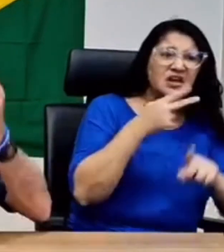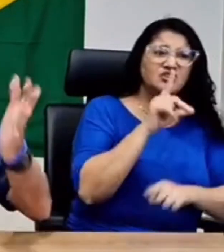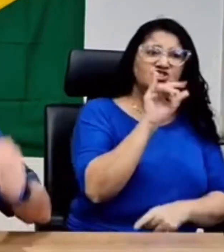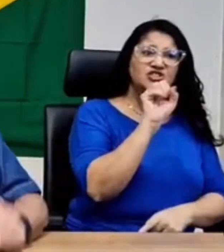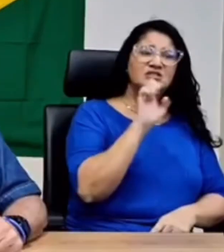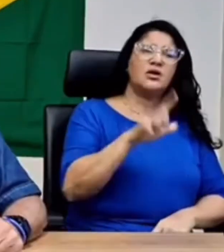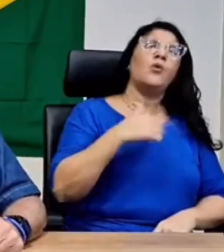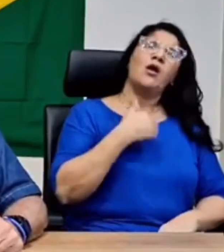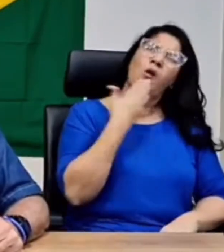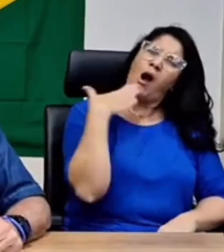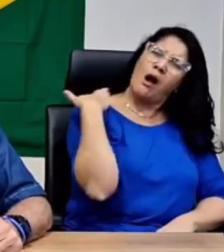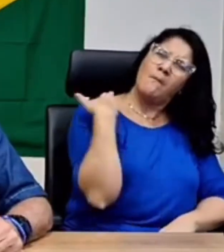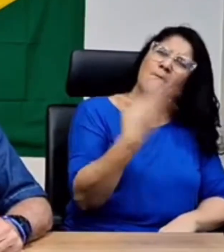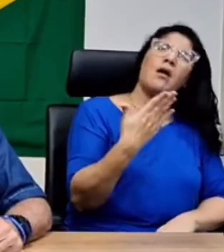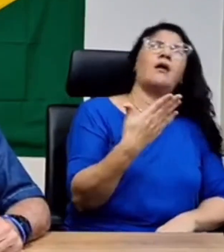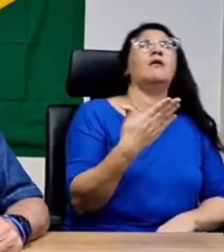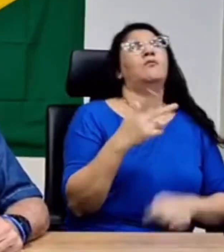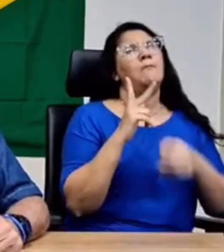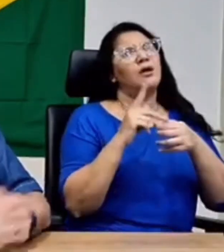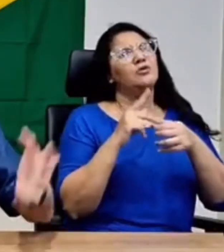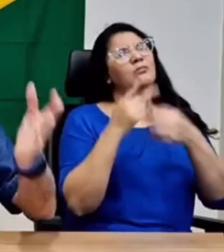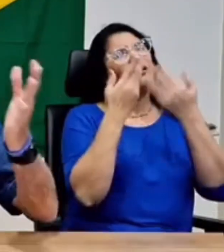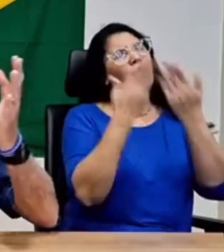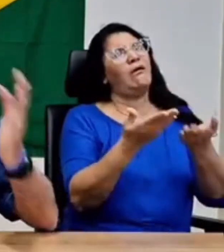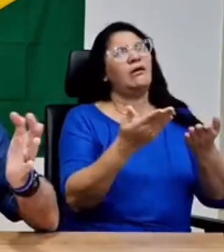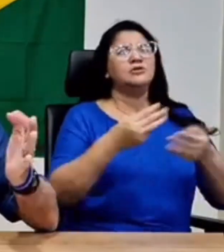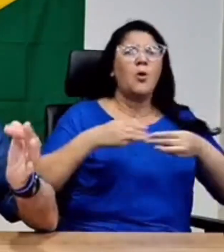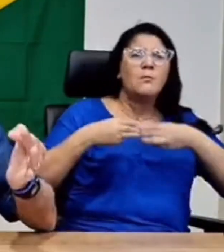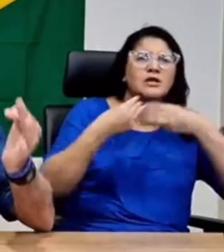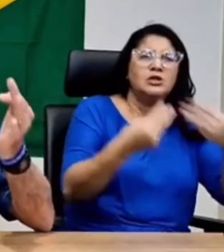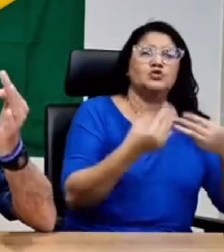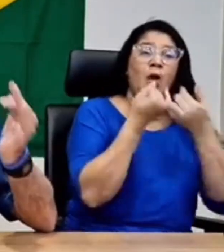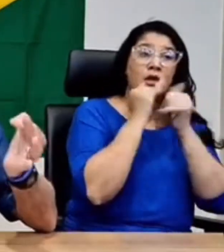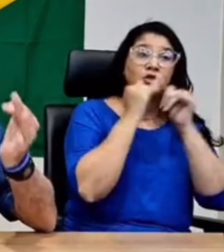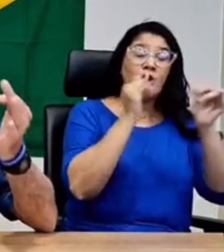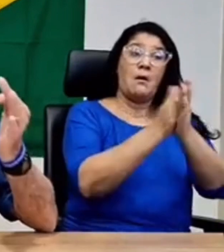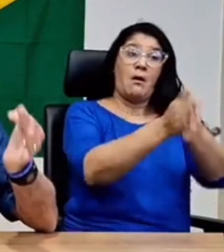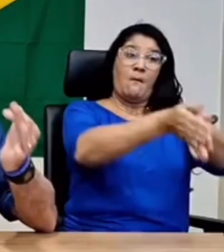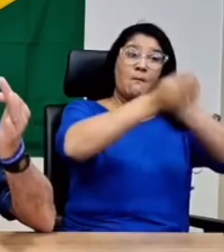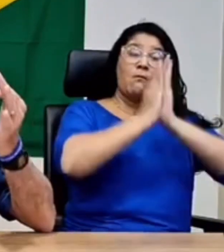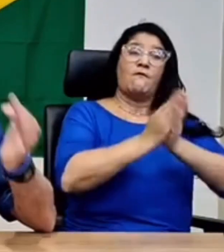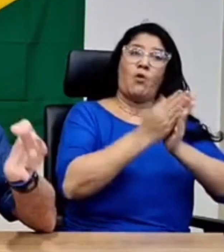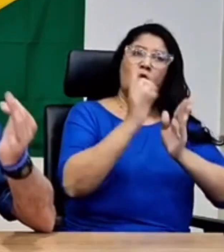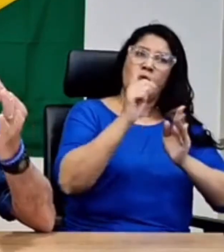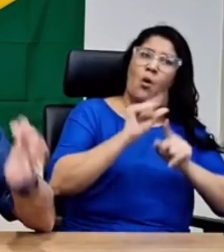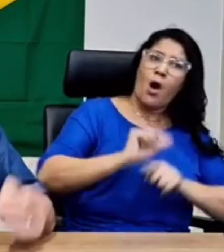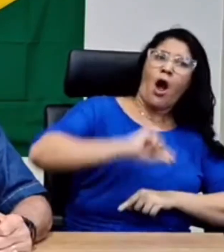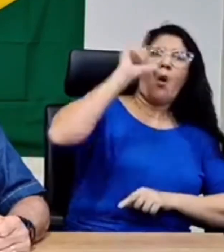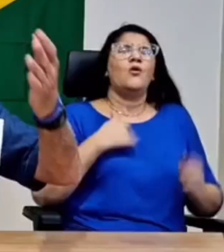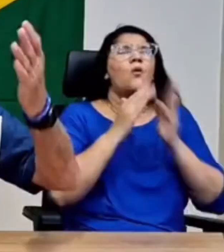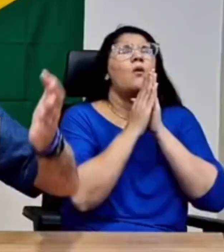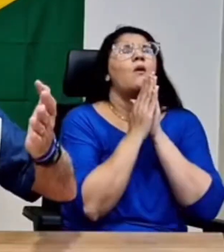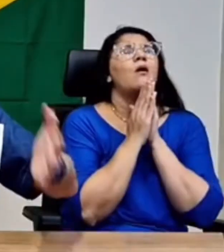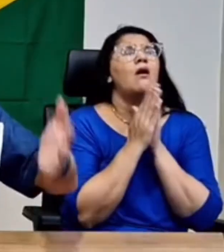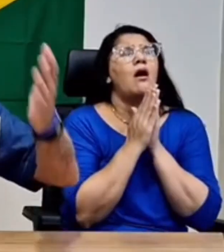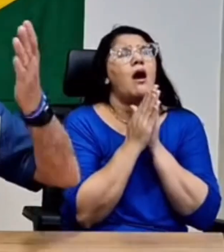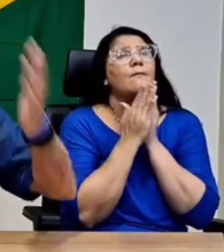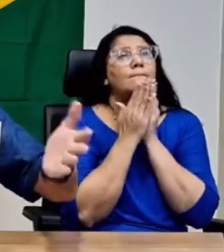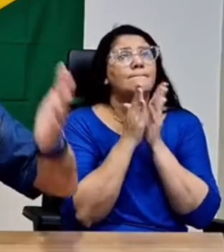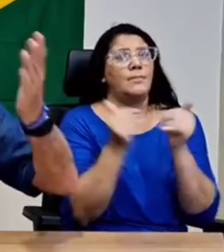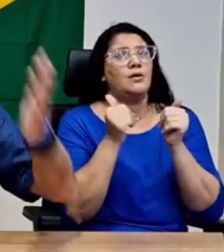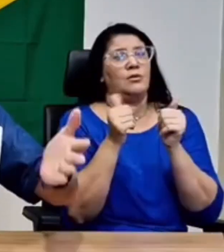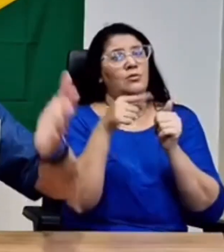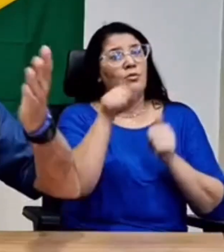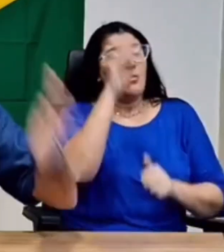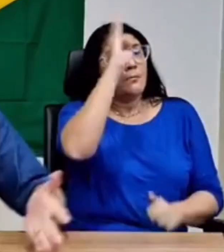à Petrobras, ao ministro das Minas e Energia, que contenham, não aumente o preço da Petrobras. Petrobras,